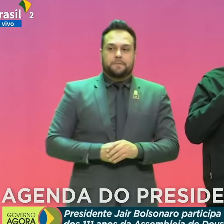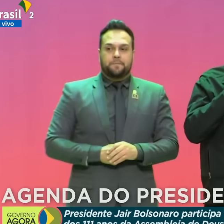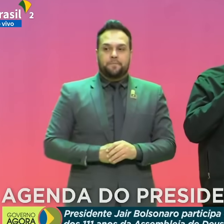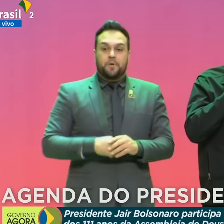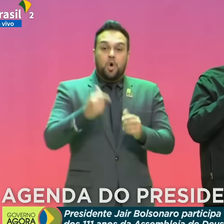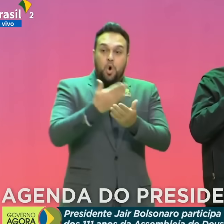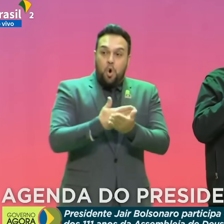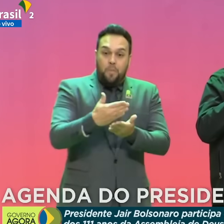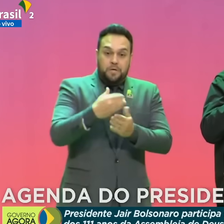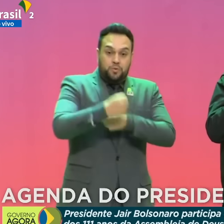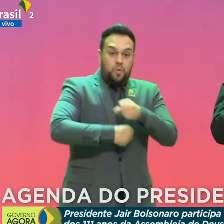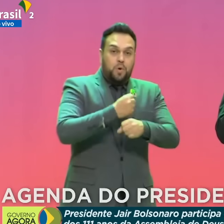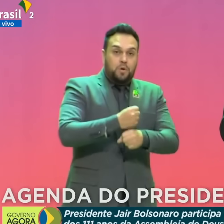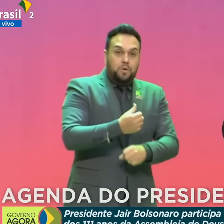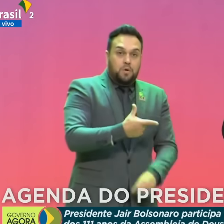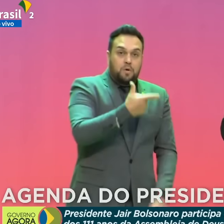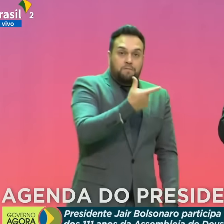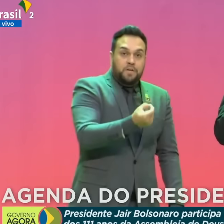Entramos 22,